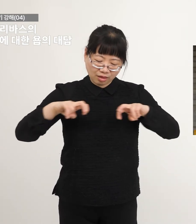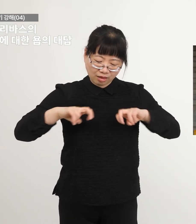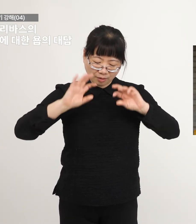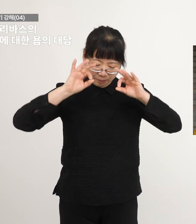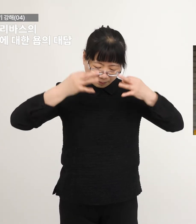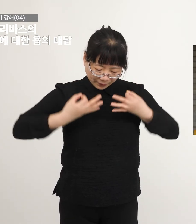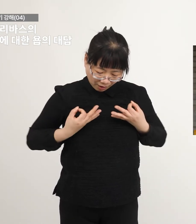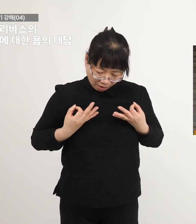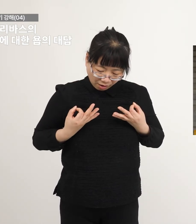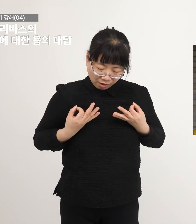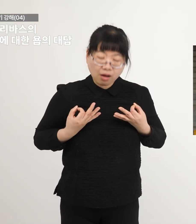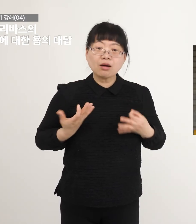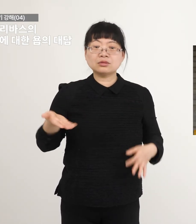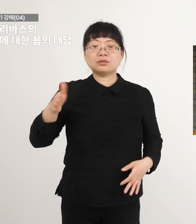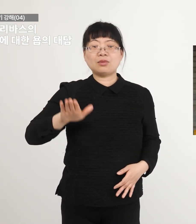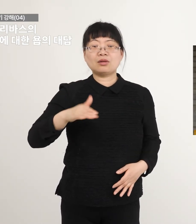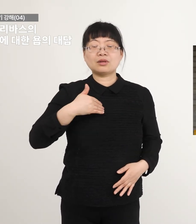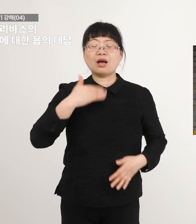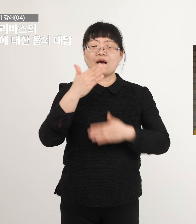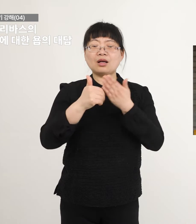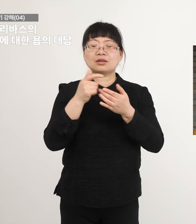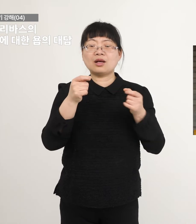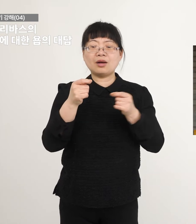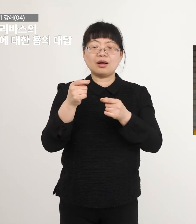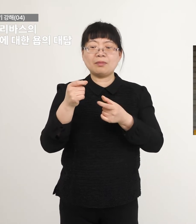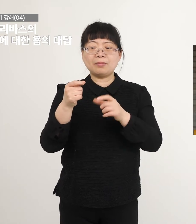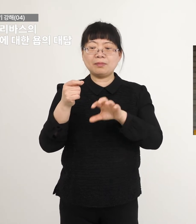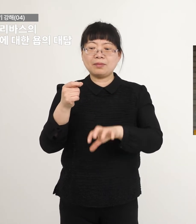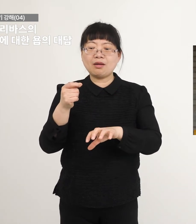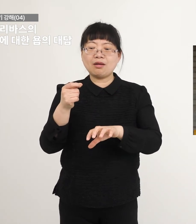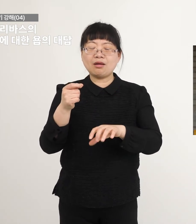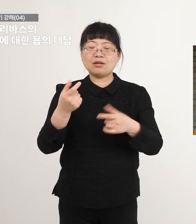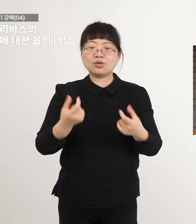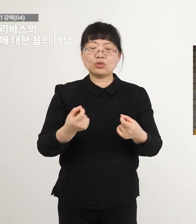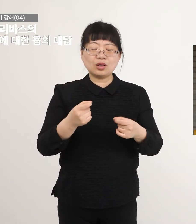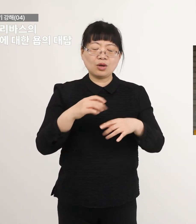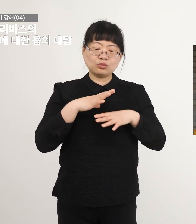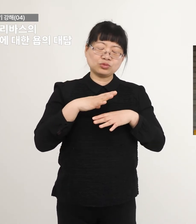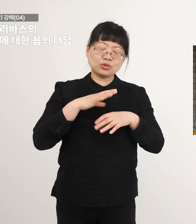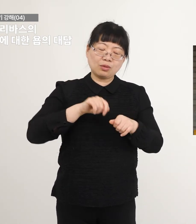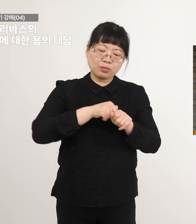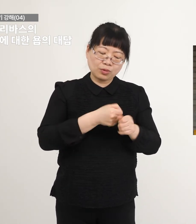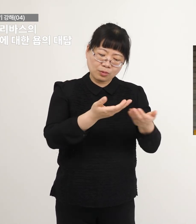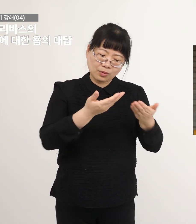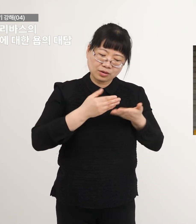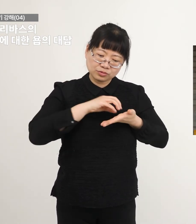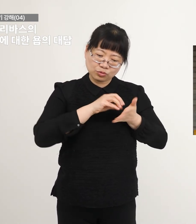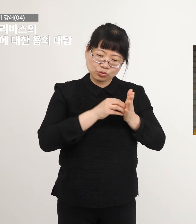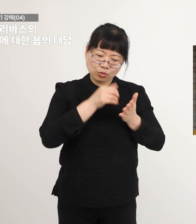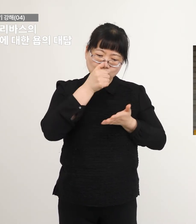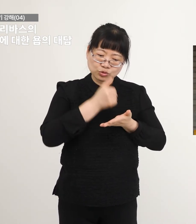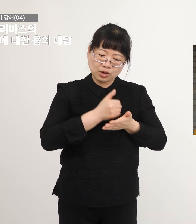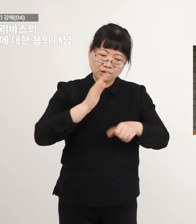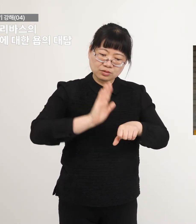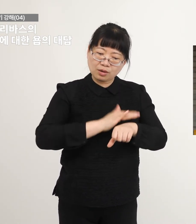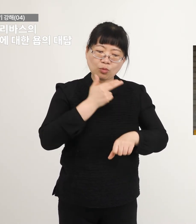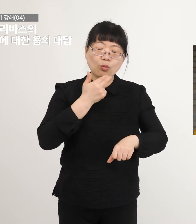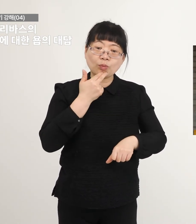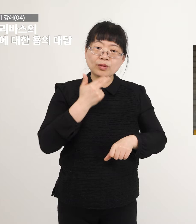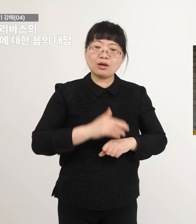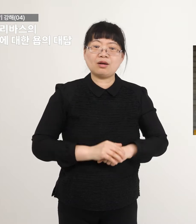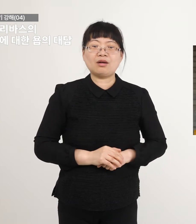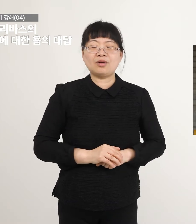살펴보고 까뒤집어봐도 나 하나님 앞에 이런 무서운 재난을 받을 만한 거 없다. 이건